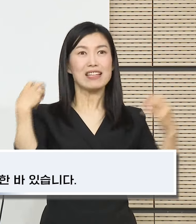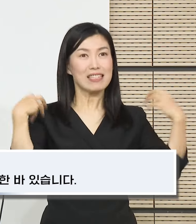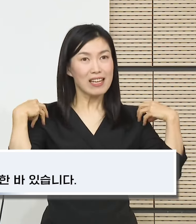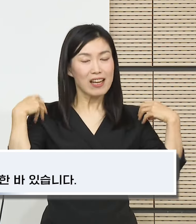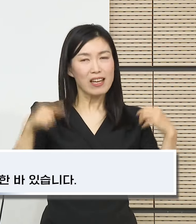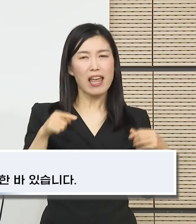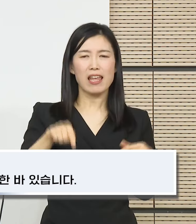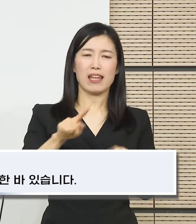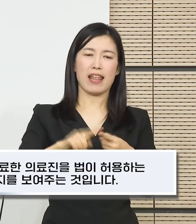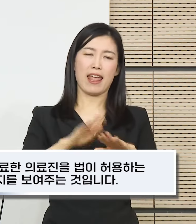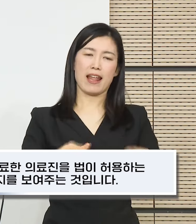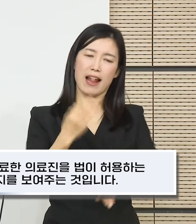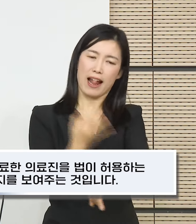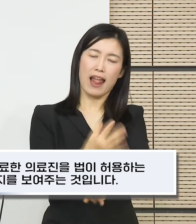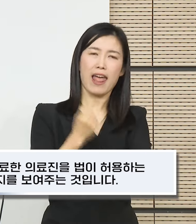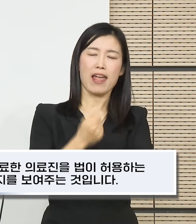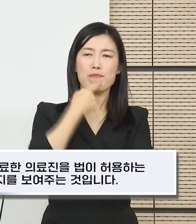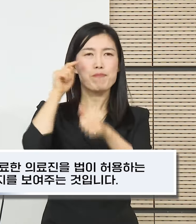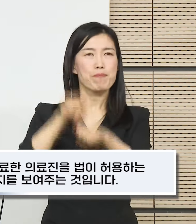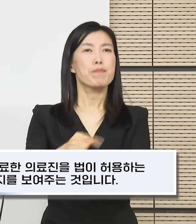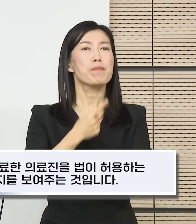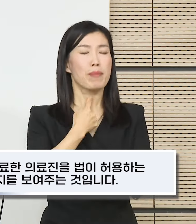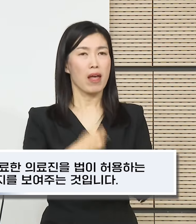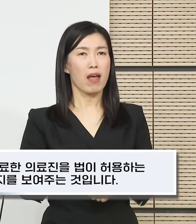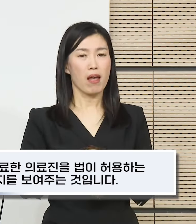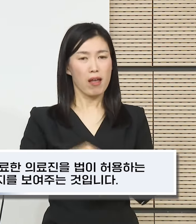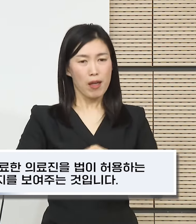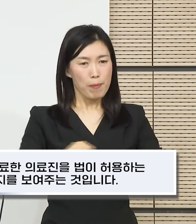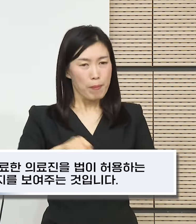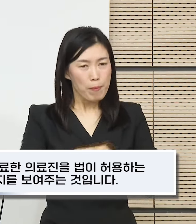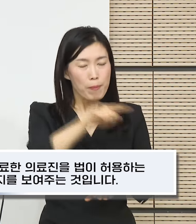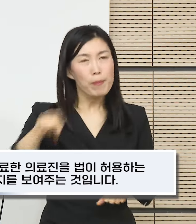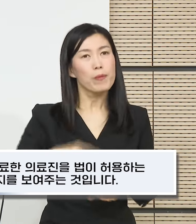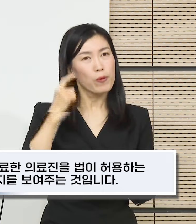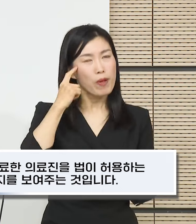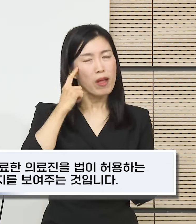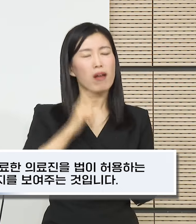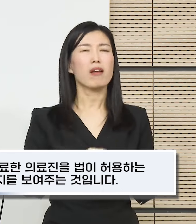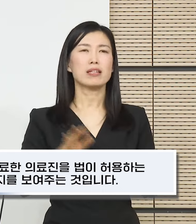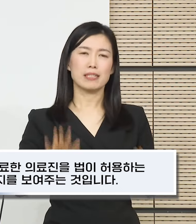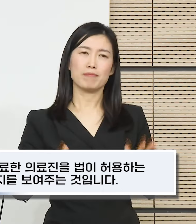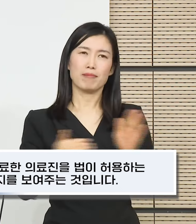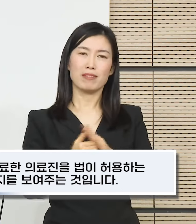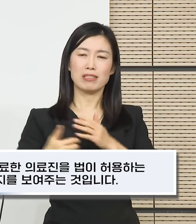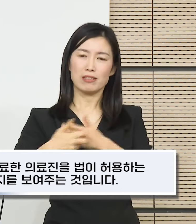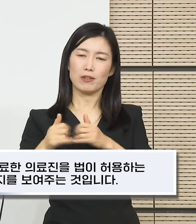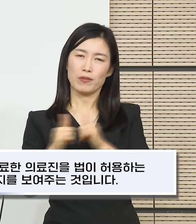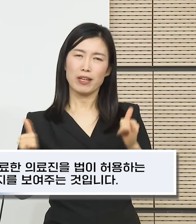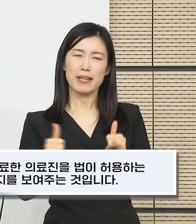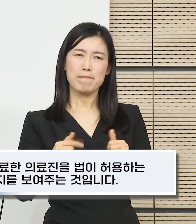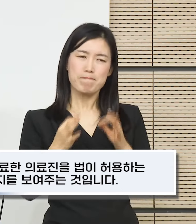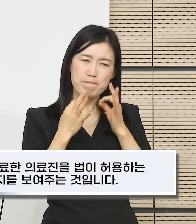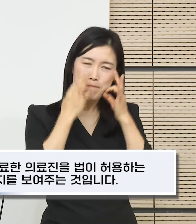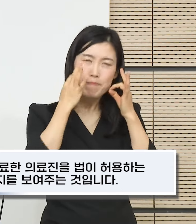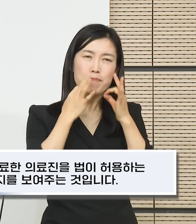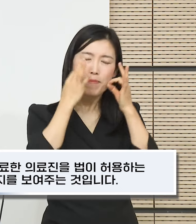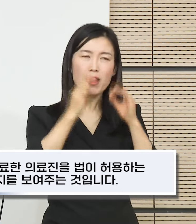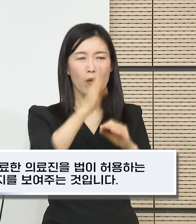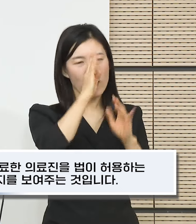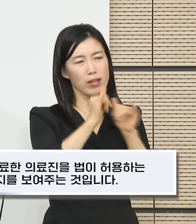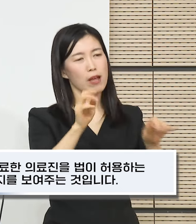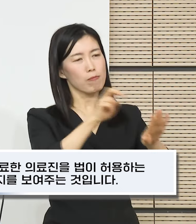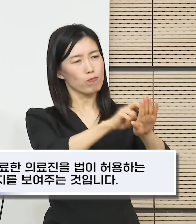있습니다. 이러한 일련의 조치들은 최선을 다해 환자를 진료한 의료진을 법이 허용하는